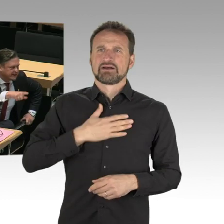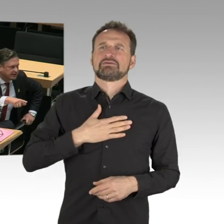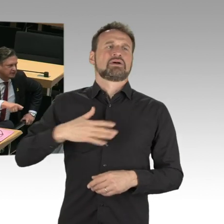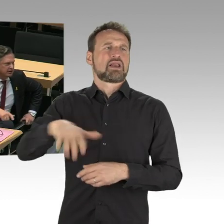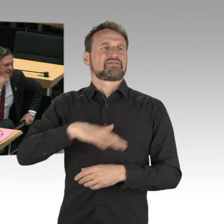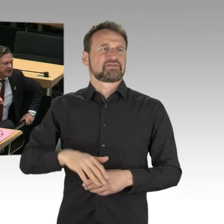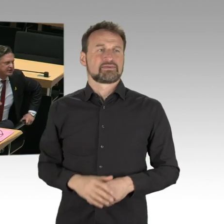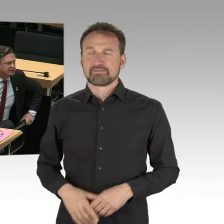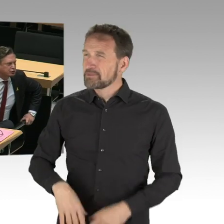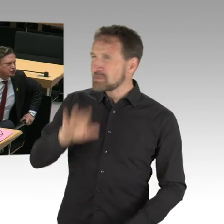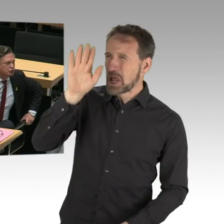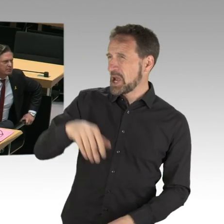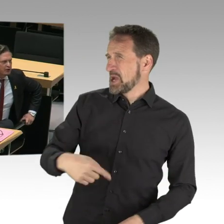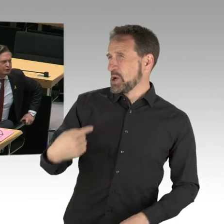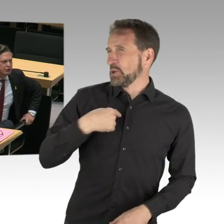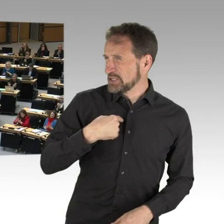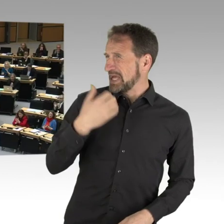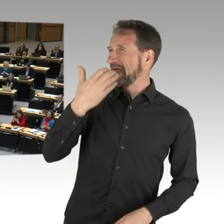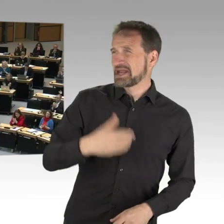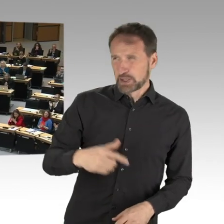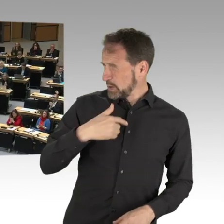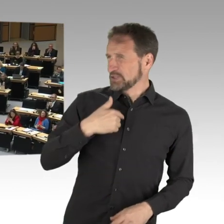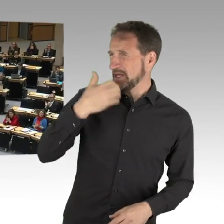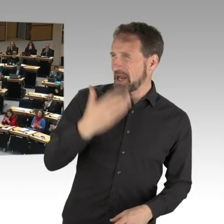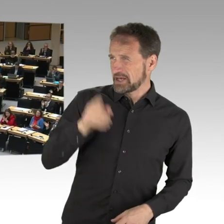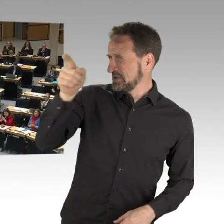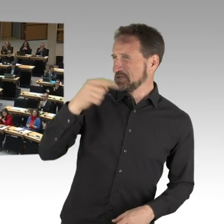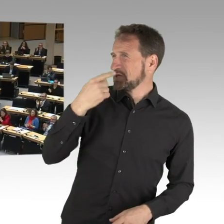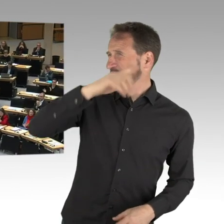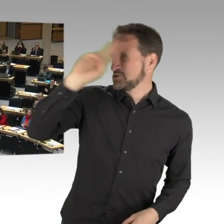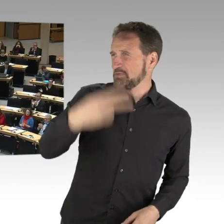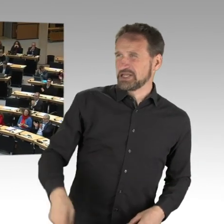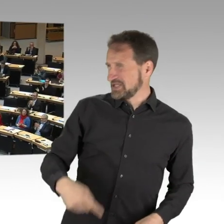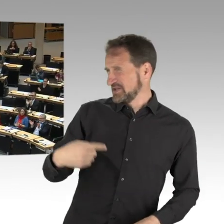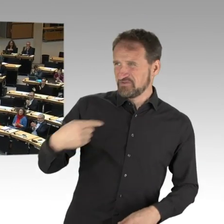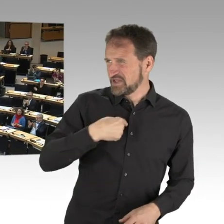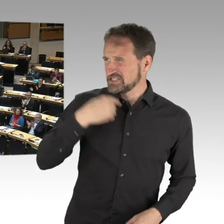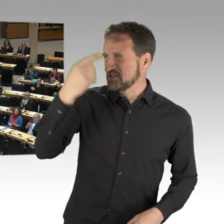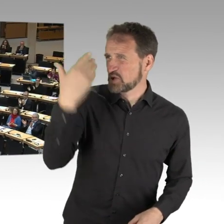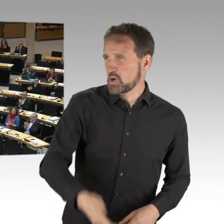Unsere Rede ist das.